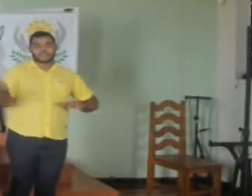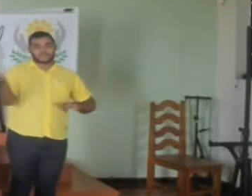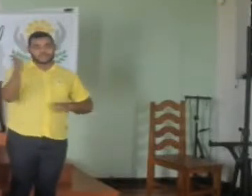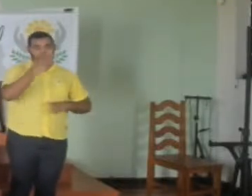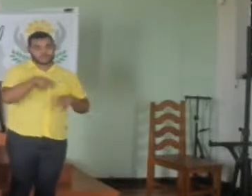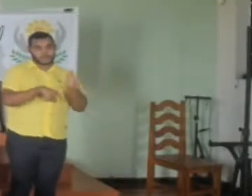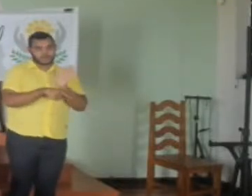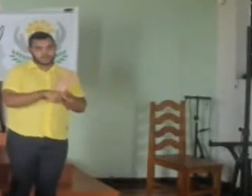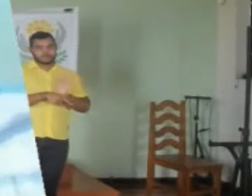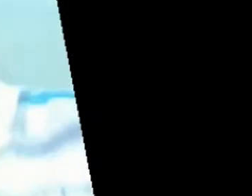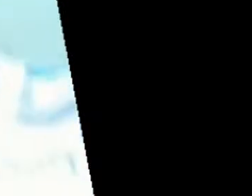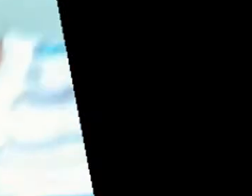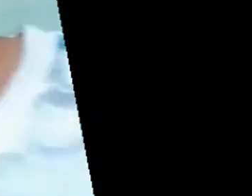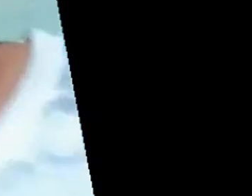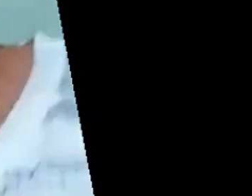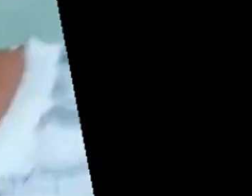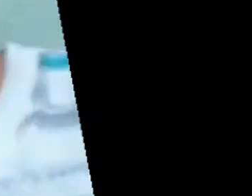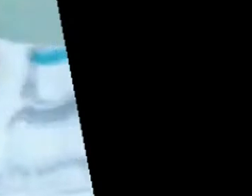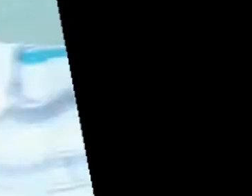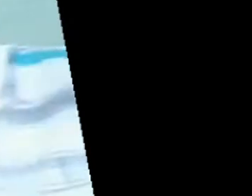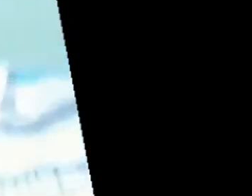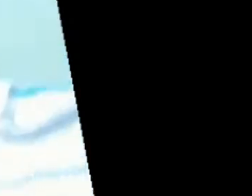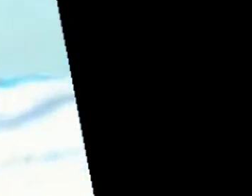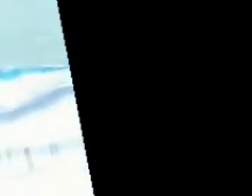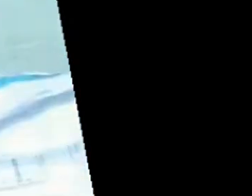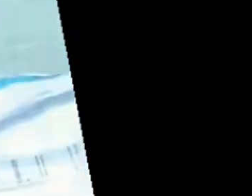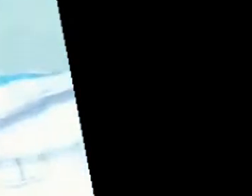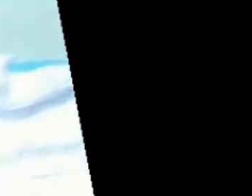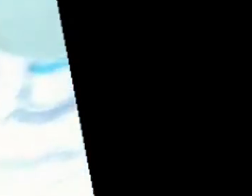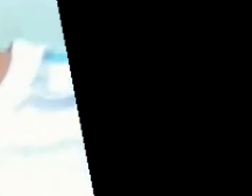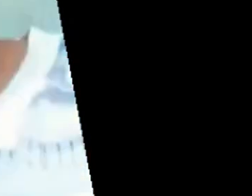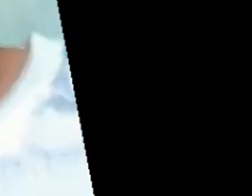aos vídeos agora. Olá, amigos.